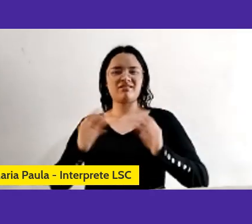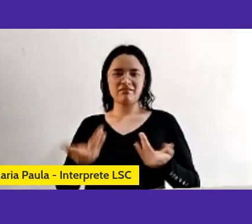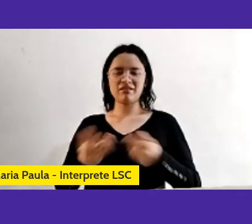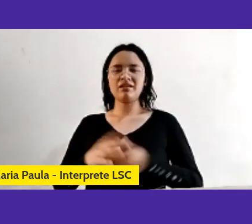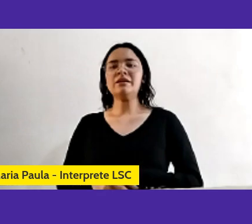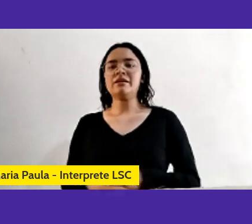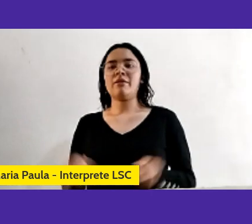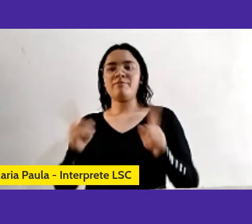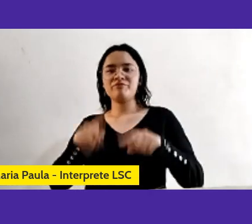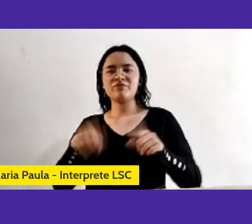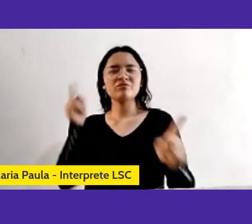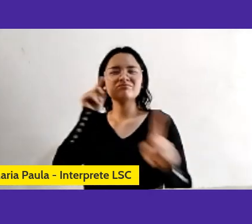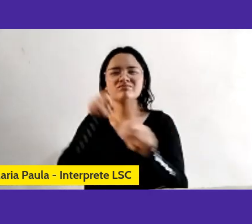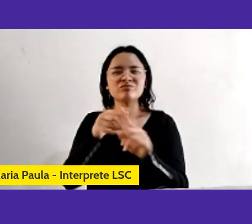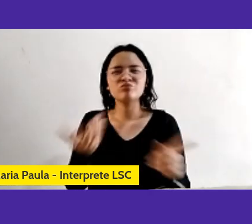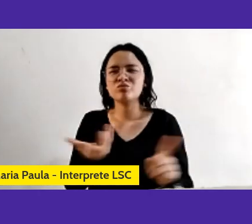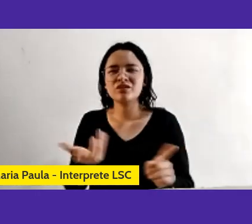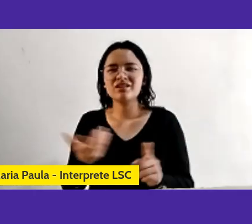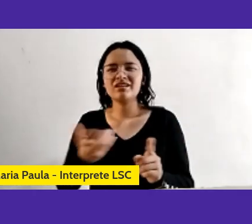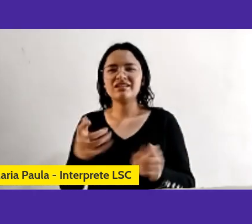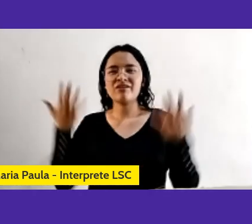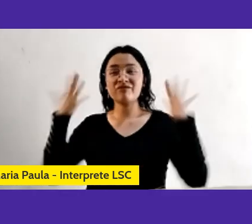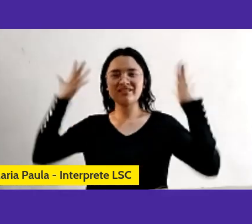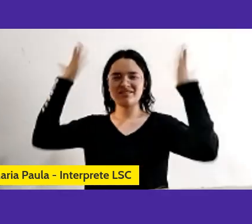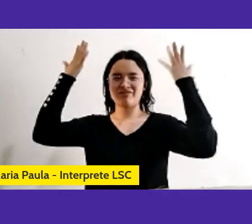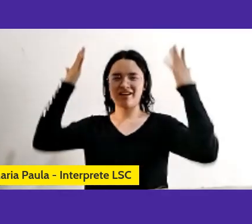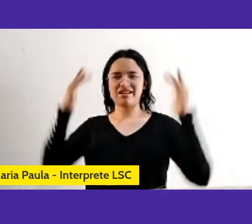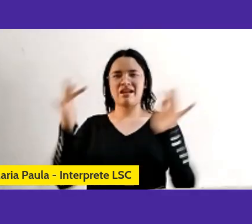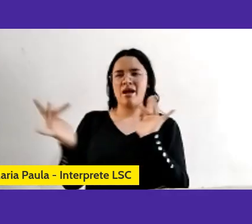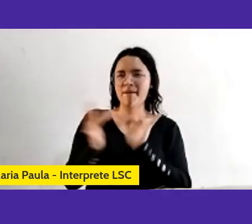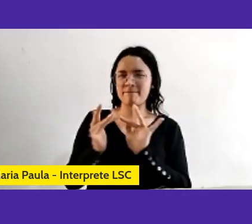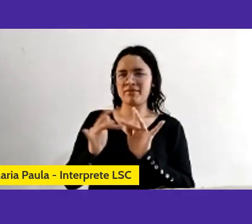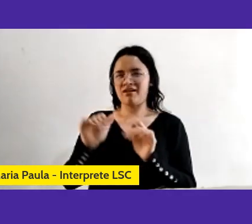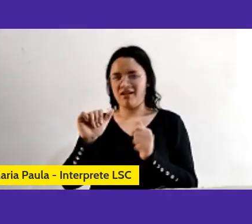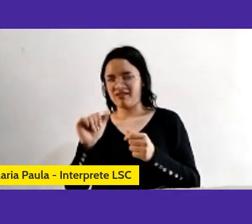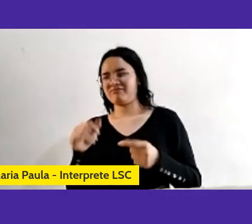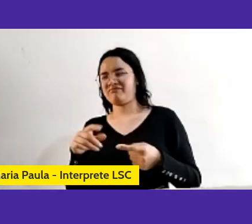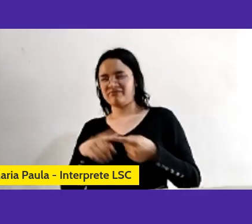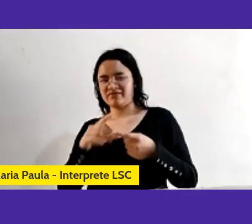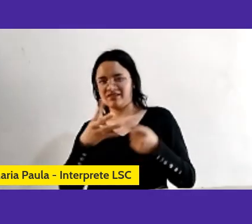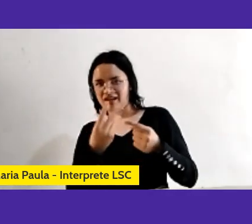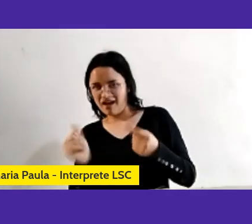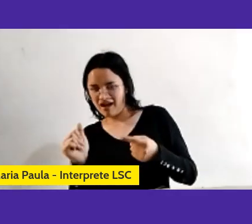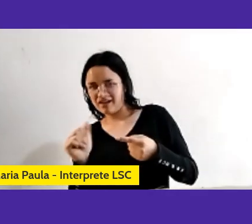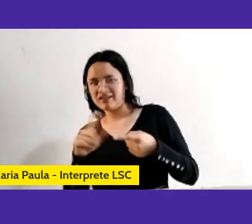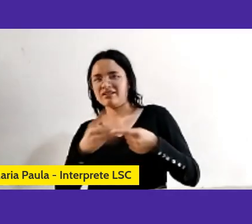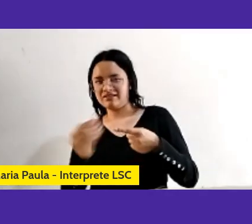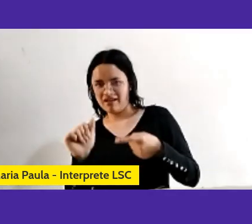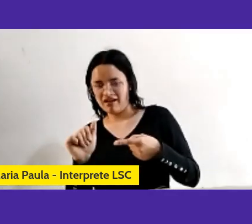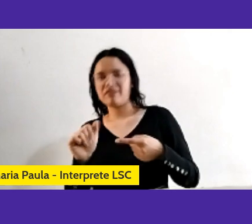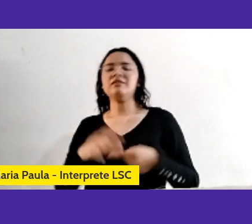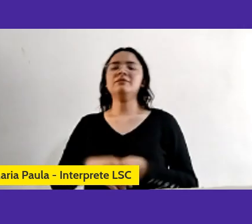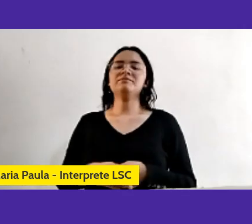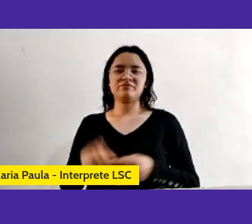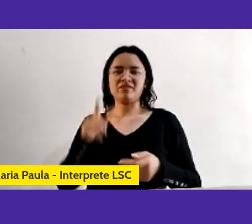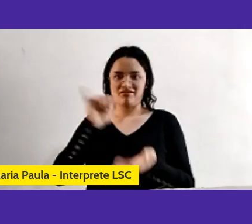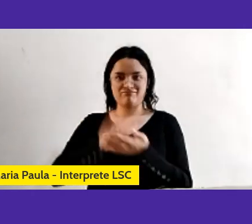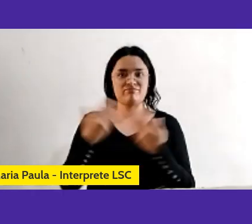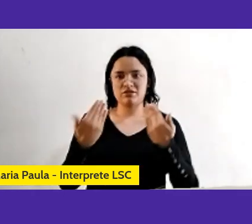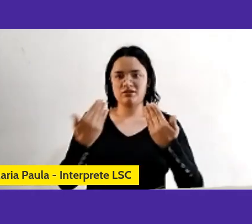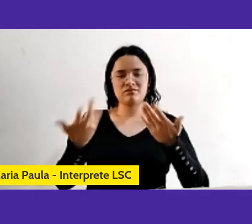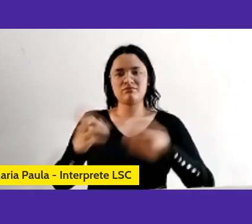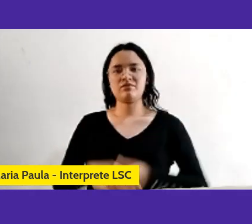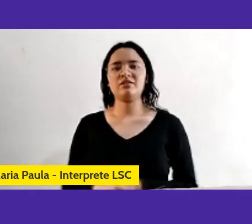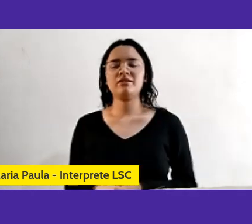a festivales por ahí clase A y demás. Entonces, es saber bien qué es lo que uno quiere. Porque